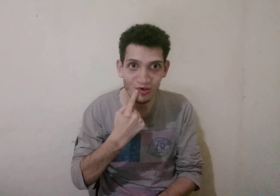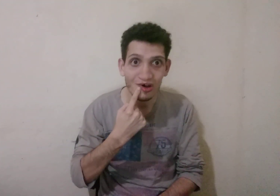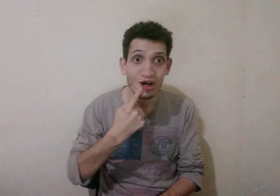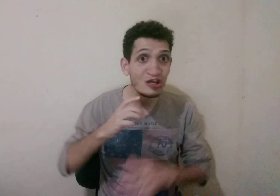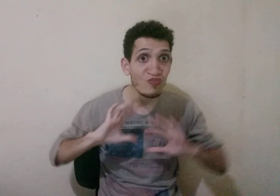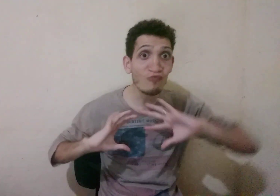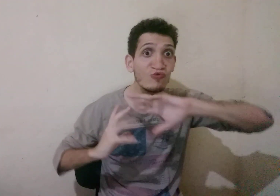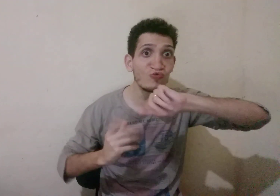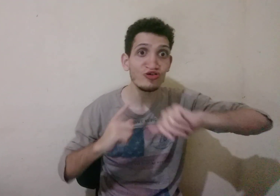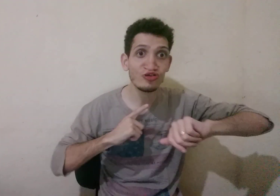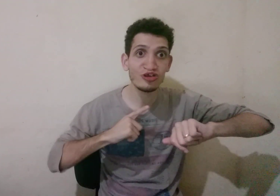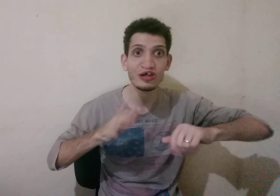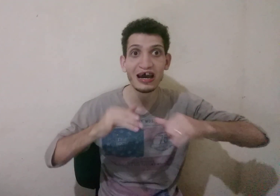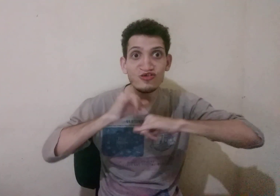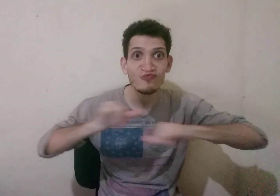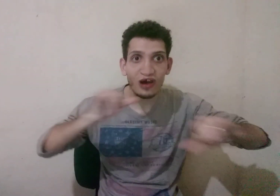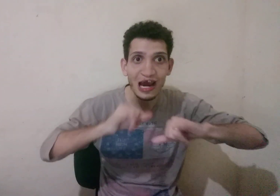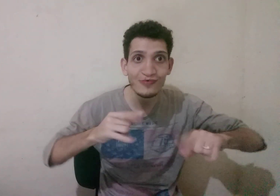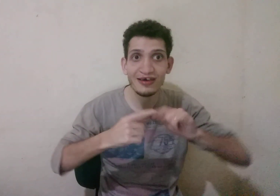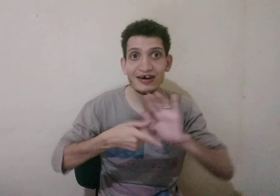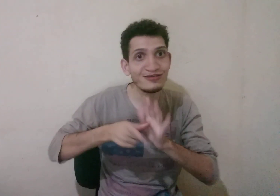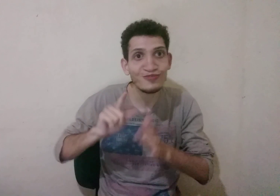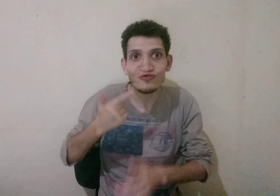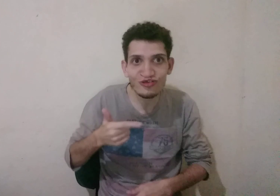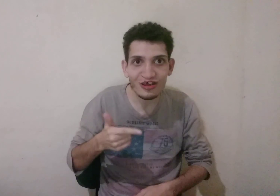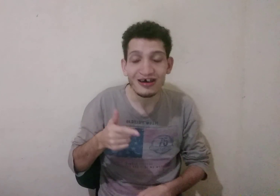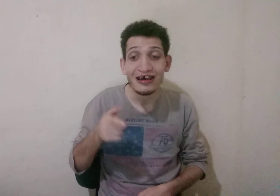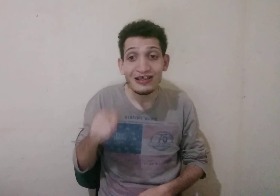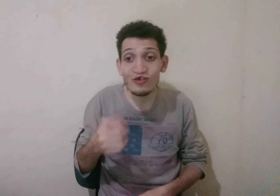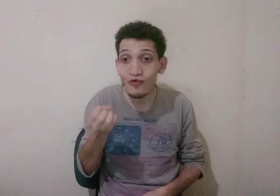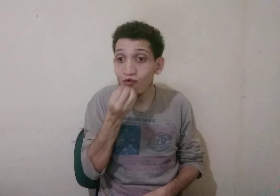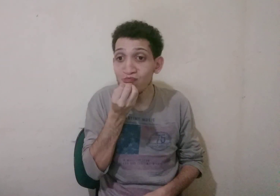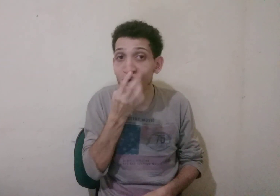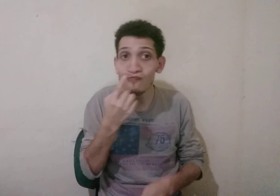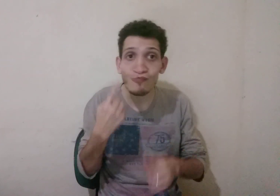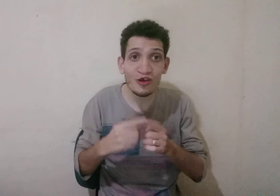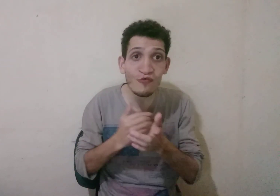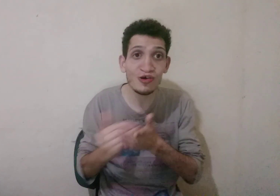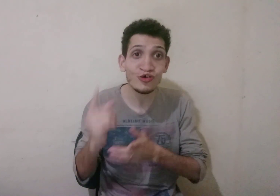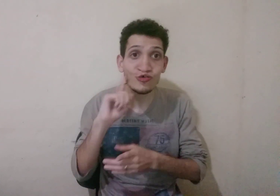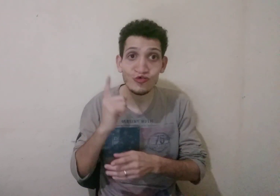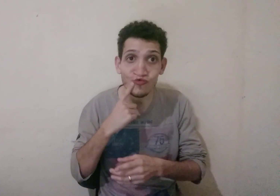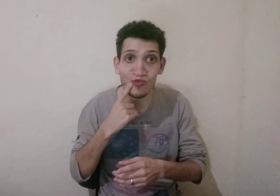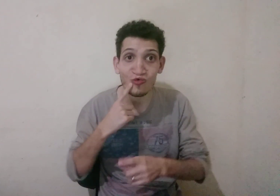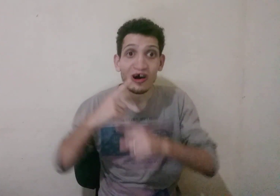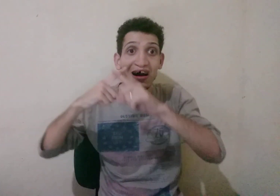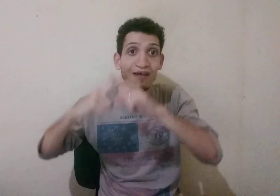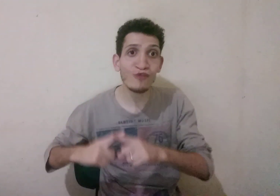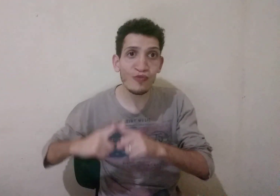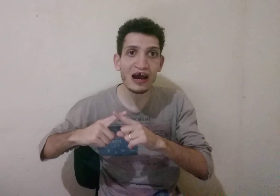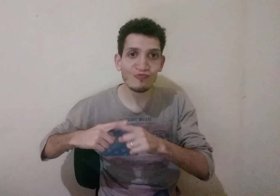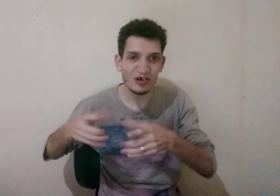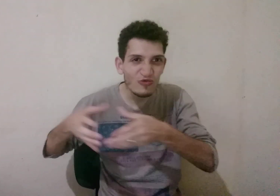do mundo, que tinha já divulgado, que antes não tinha. E isso foi bom, porque começou o surdo campeonato, esse